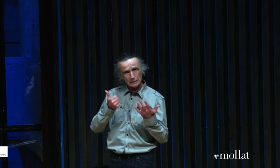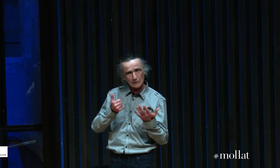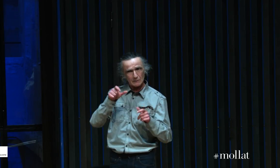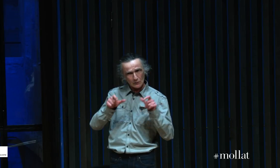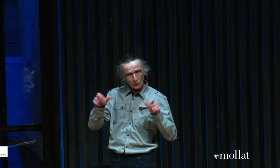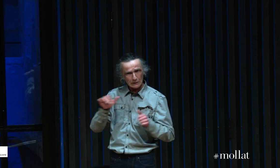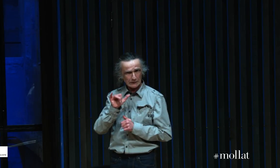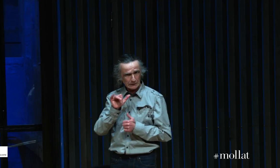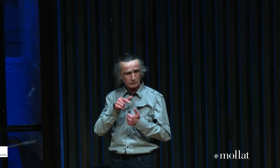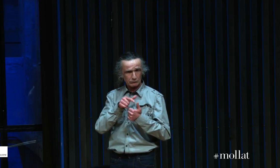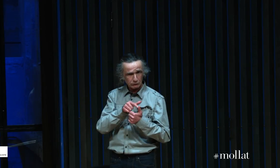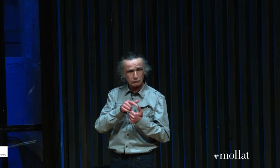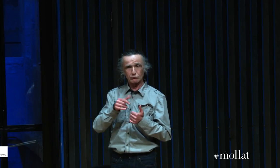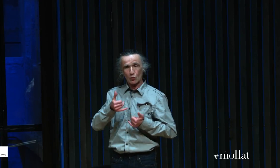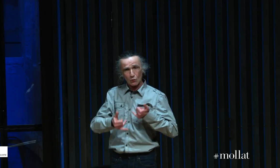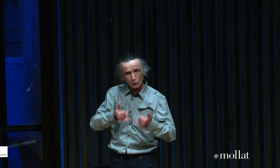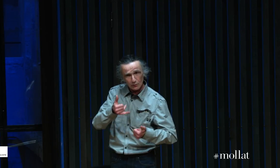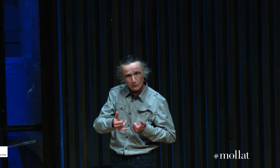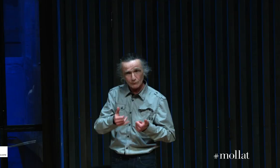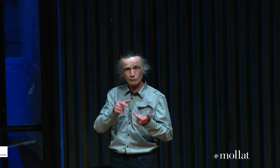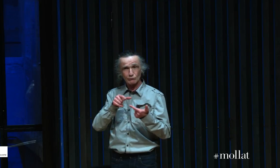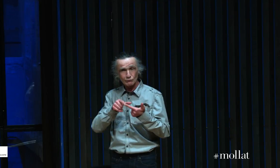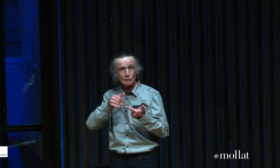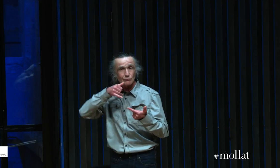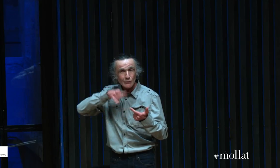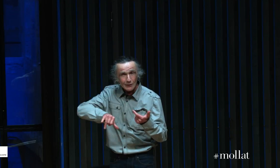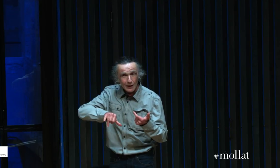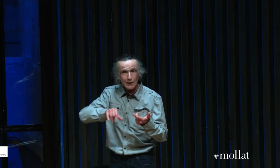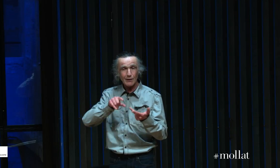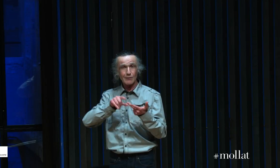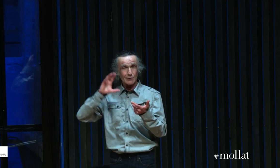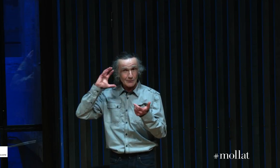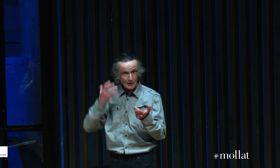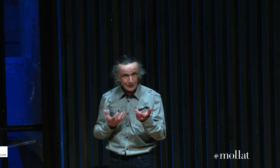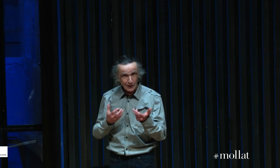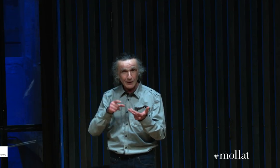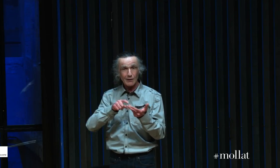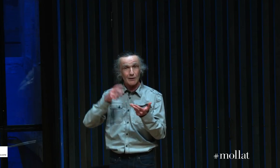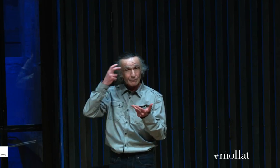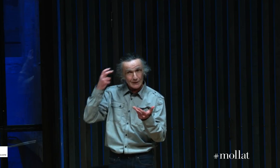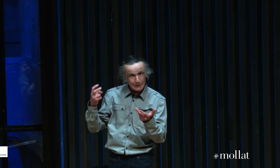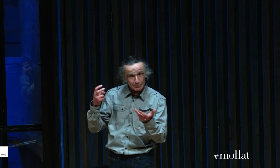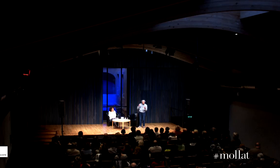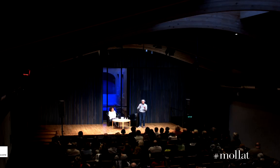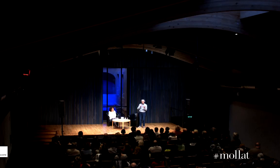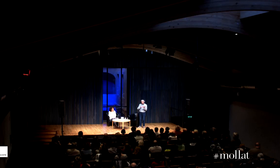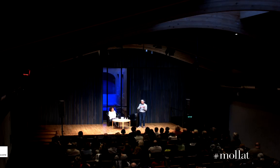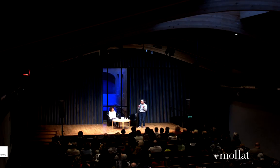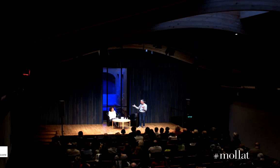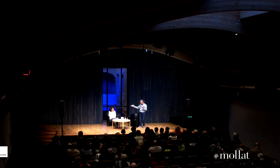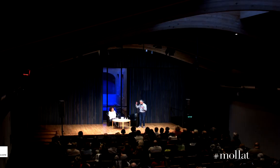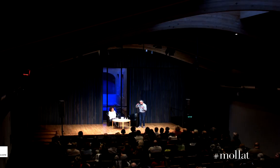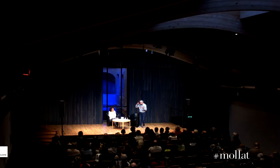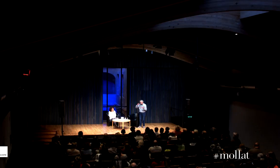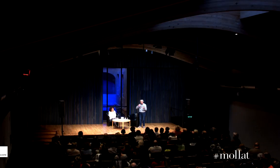a pu se raconter de notre enfant jusqu'à l'heure actuelle. Il y avait Aude, Jacques, Nadia,